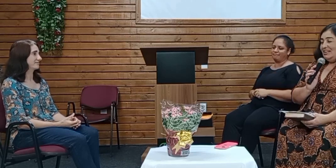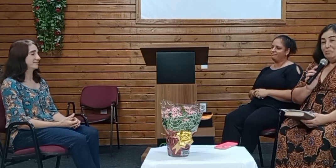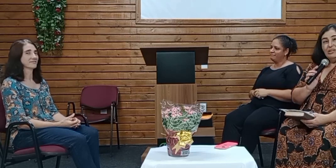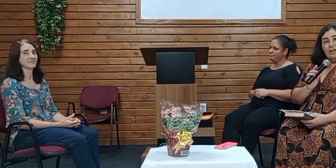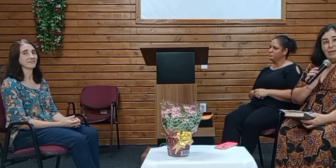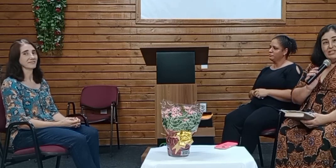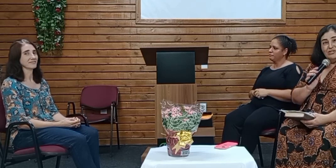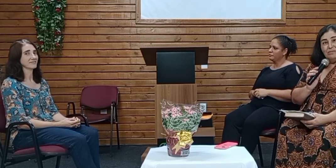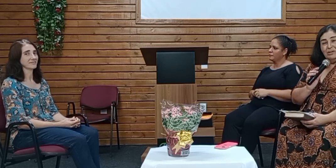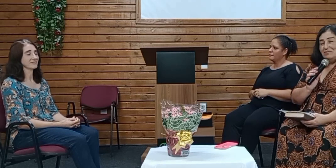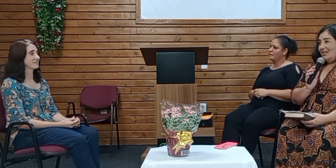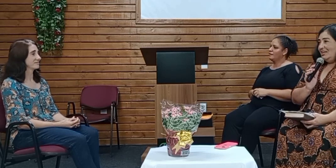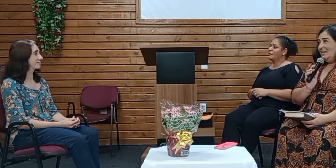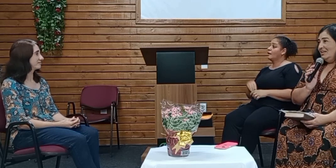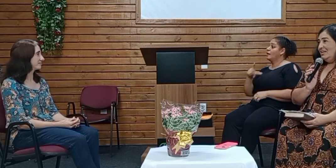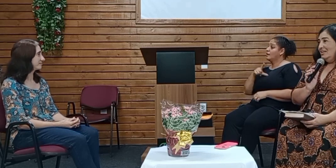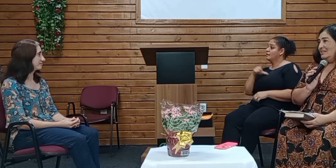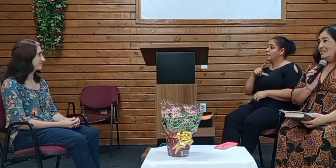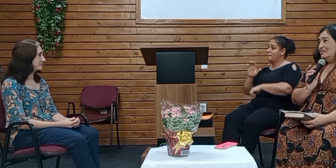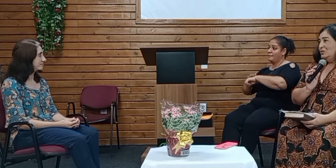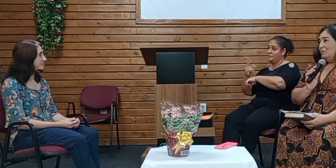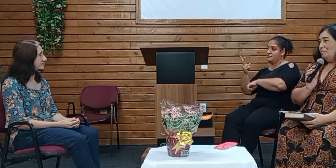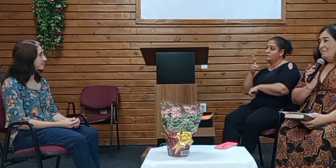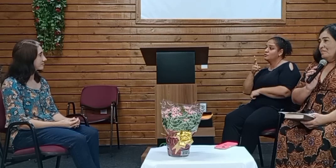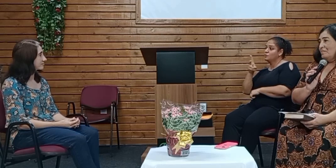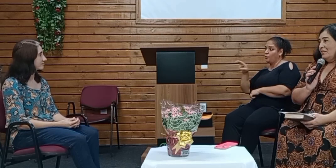Aí a Débora tem mais 2 irmãos, né?